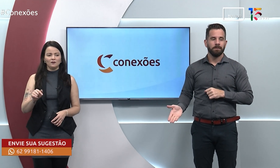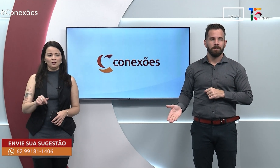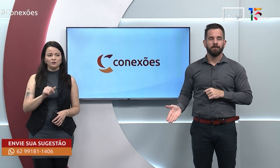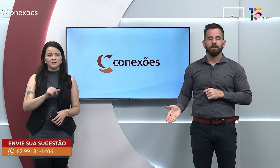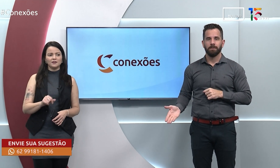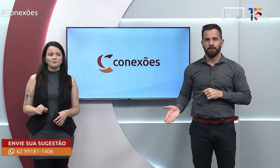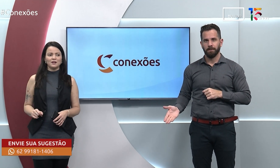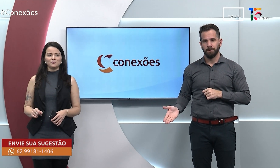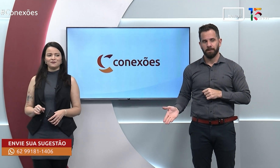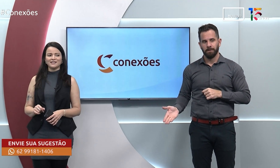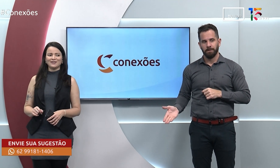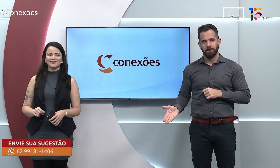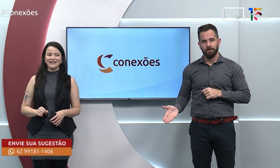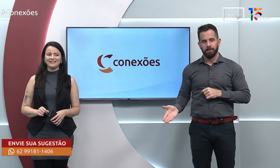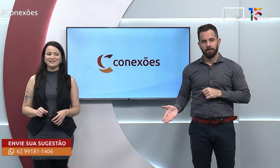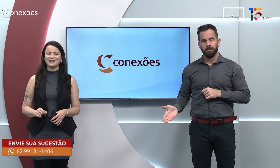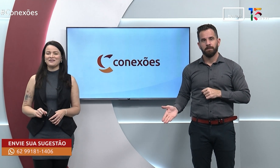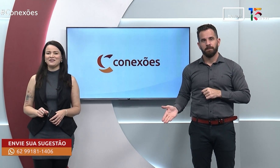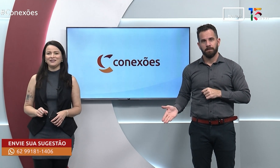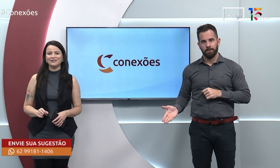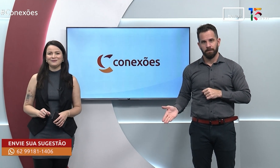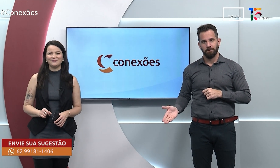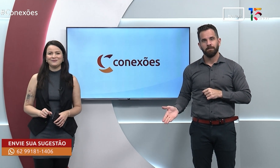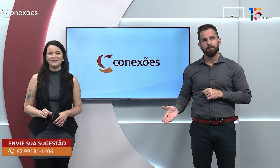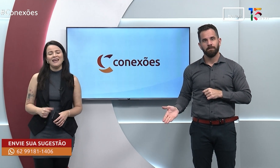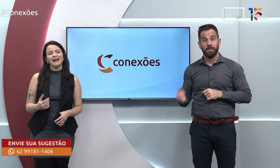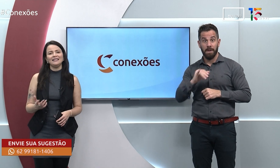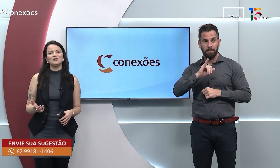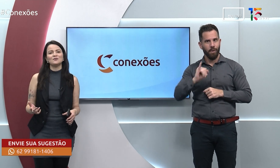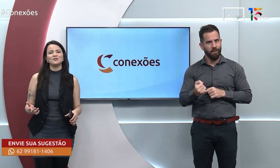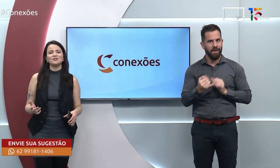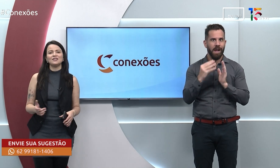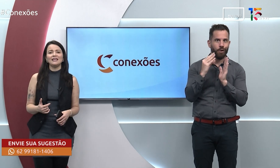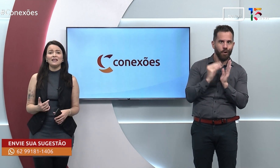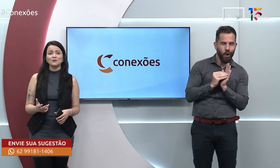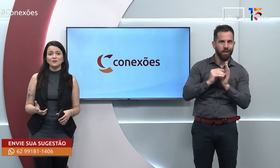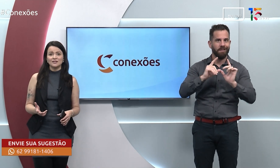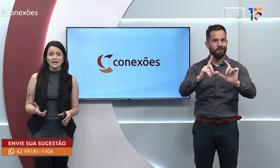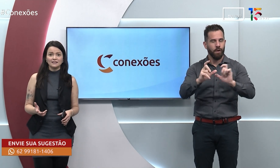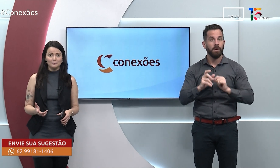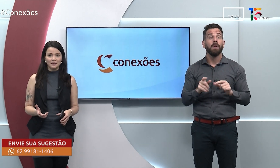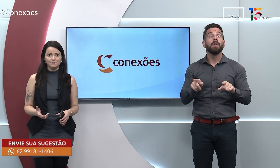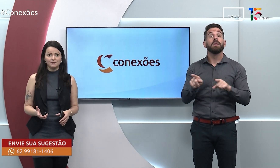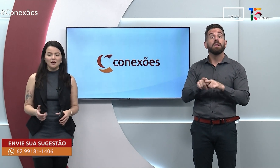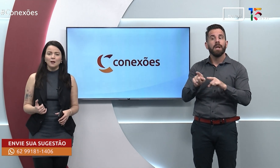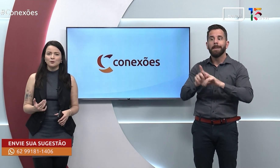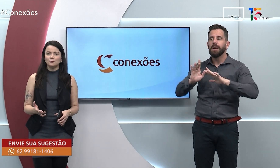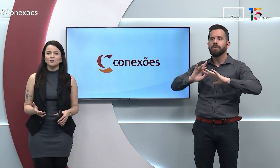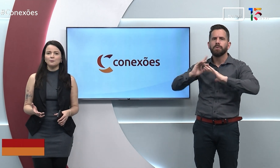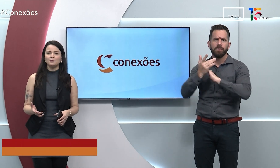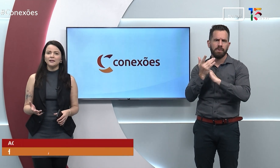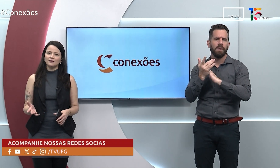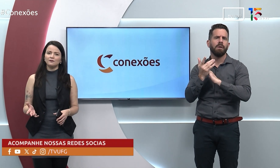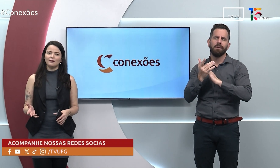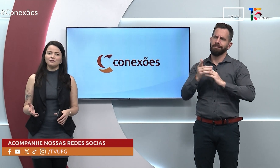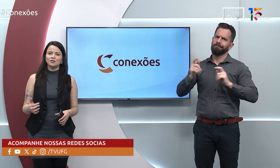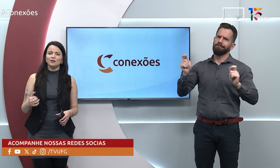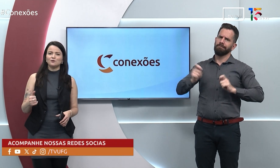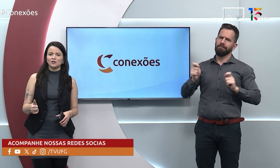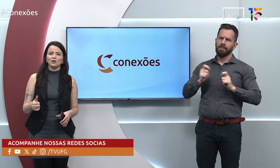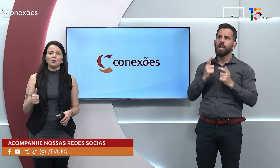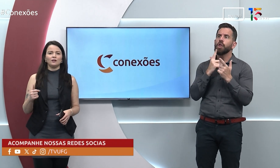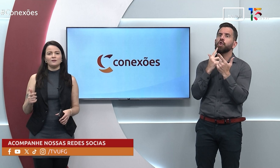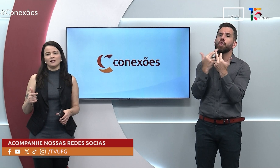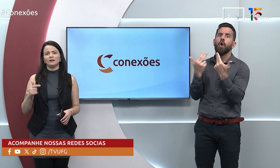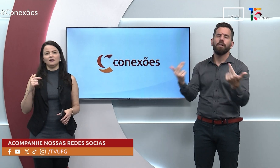629-9181-1406. Olha o número aqui embaixo para você anotar, vou tirar foto. Além disso, a gente tem redes sociais também. Procura pela TV UFG